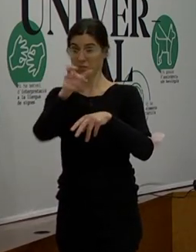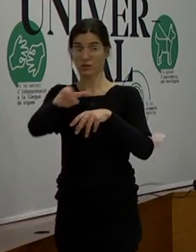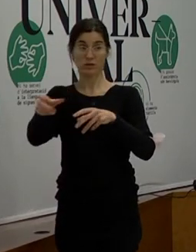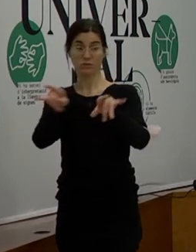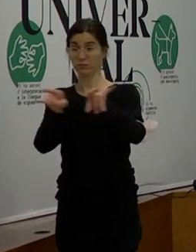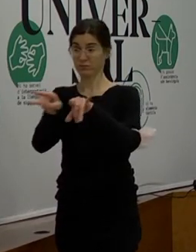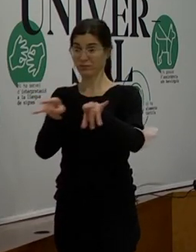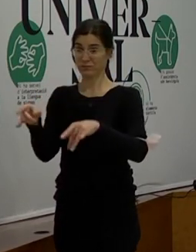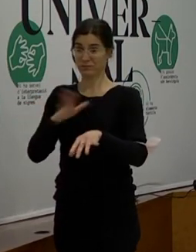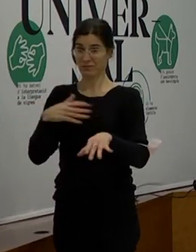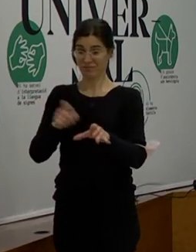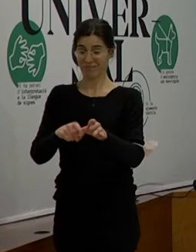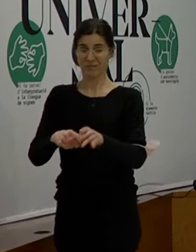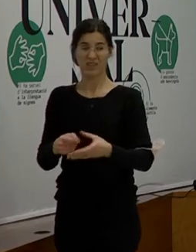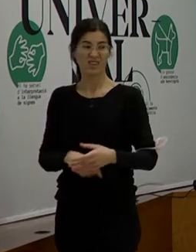¿Vale?